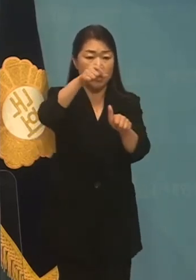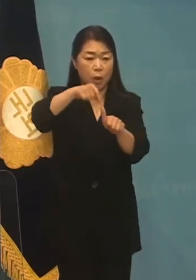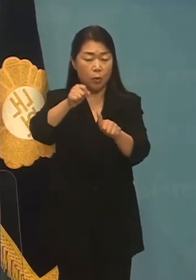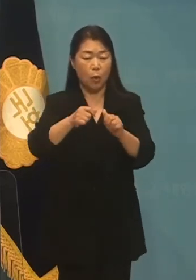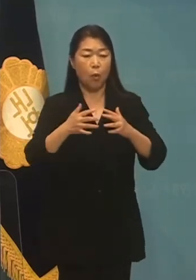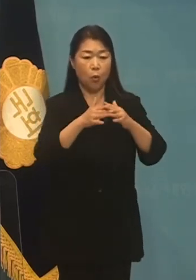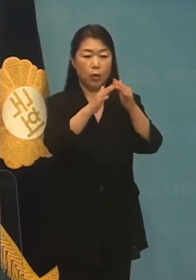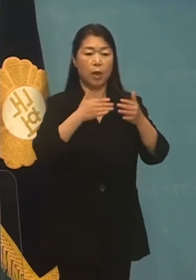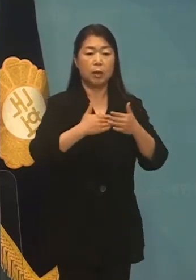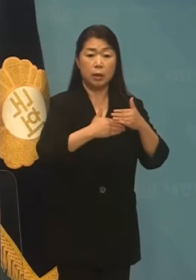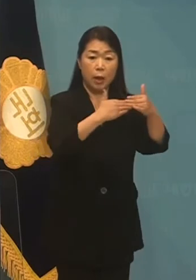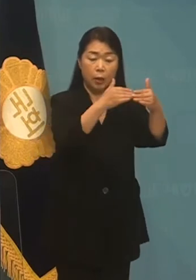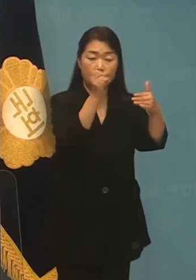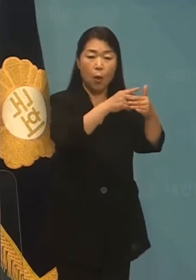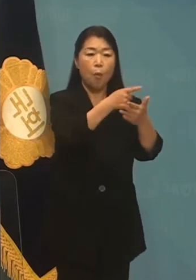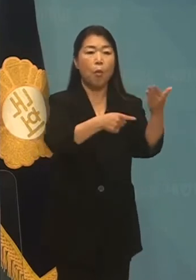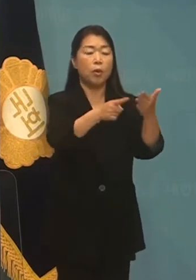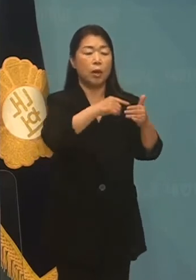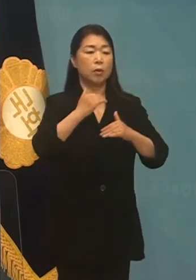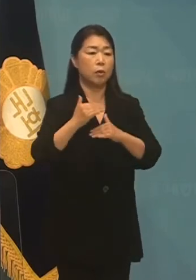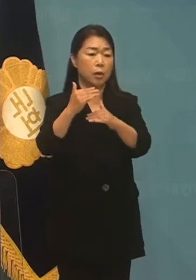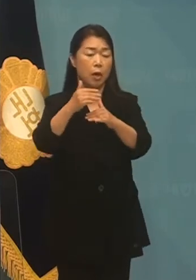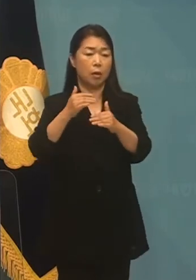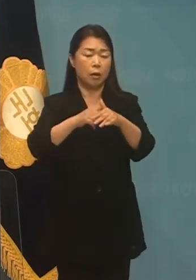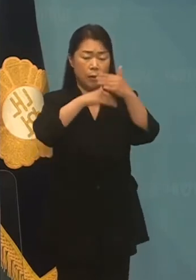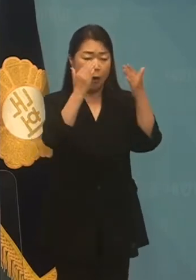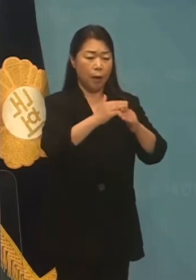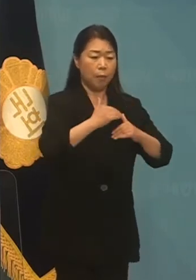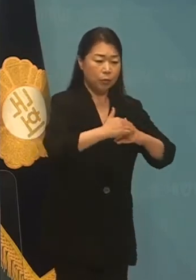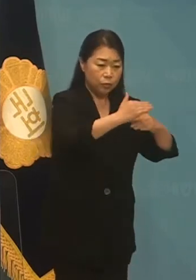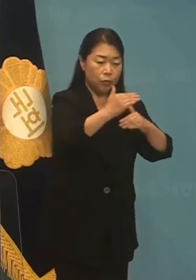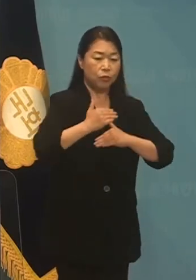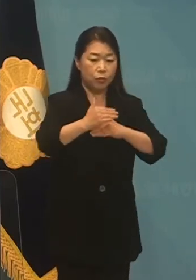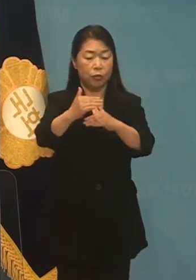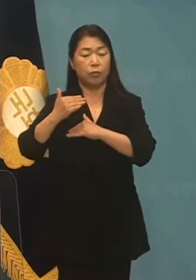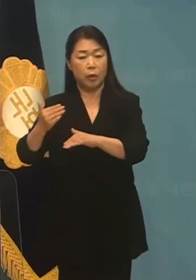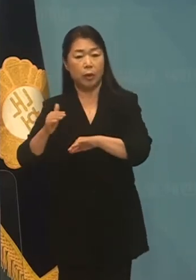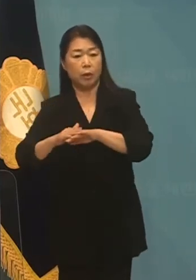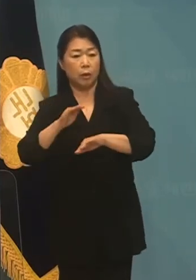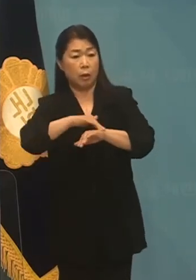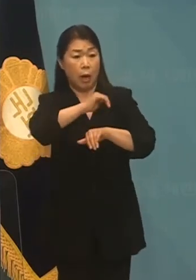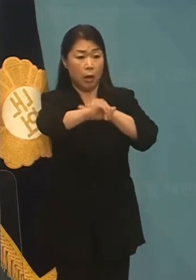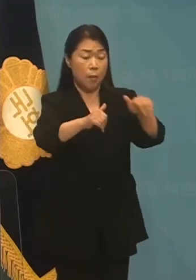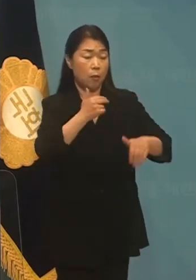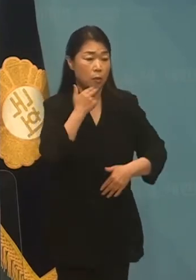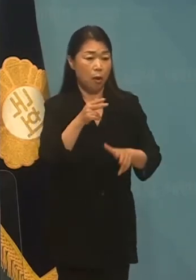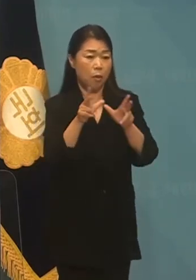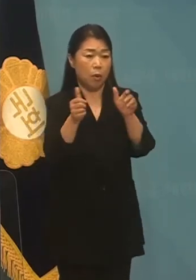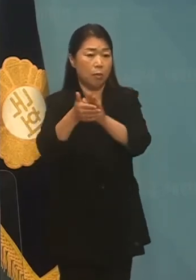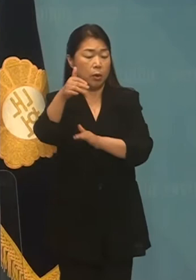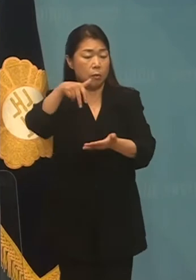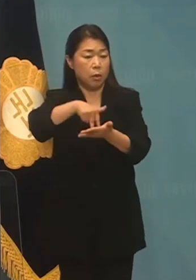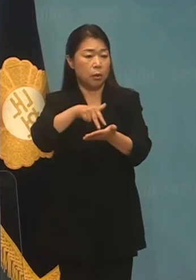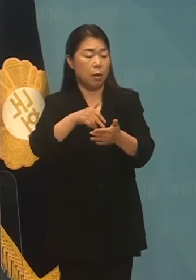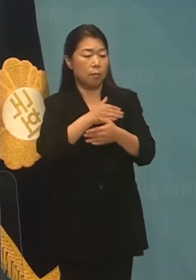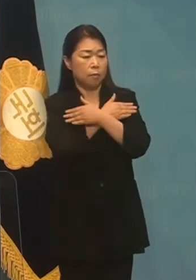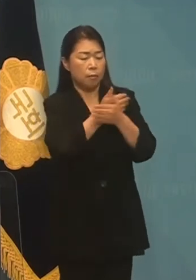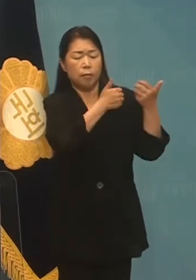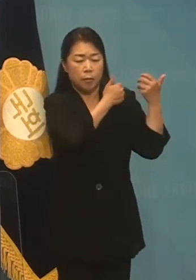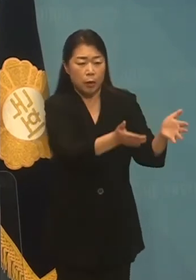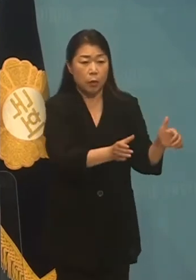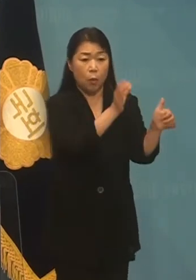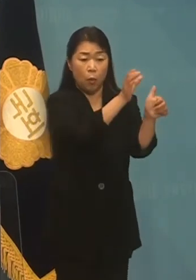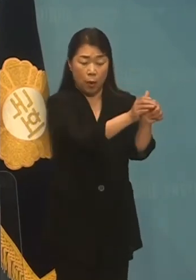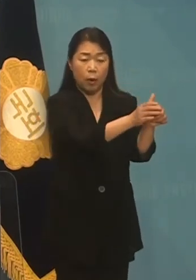공사 진행, 보상 절차 등 절차에 개입하지 않으며 개입할 권한도